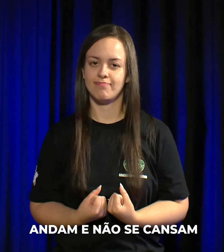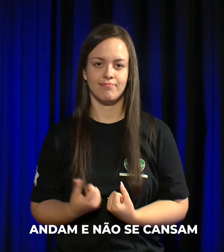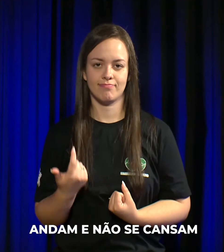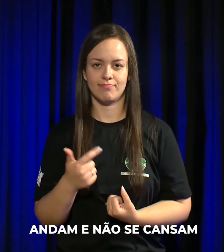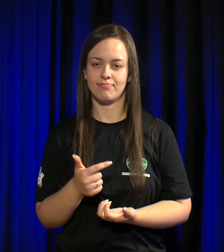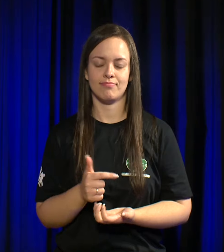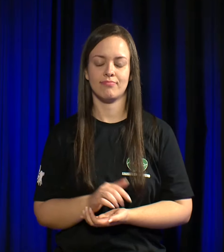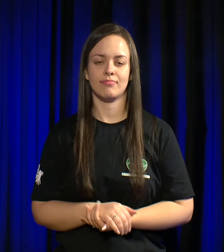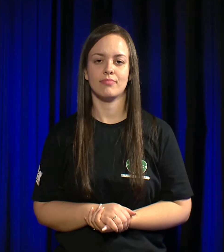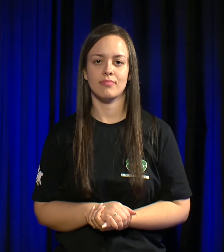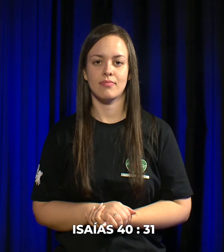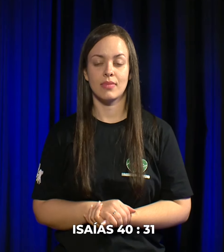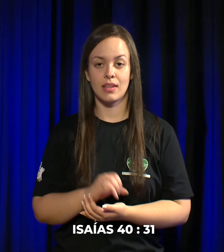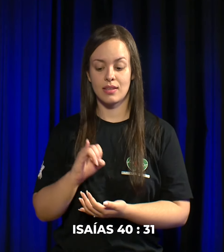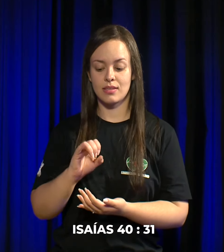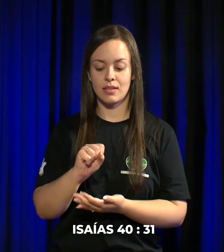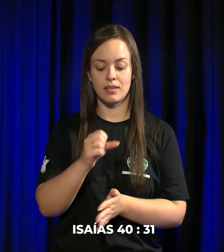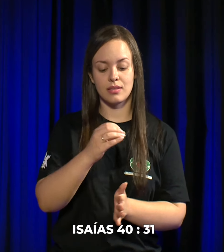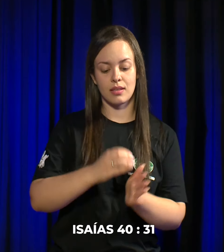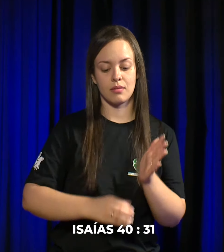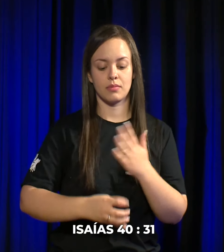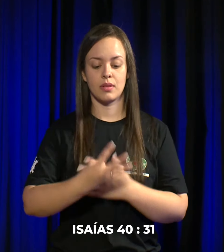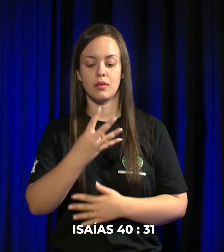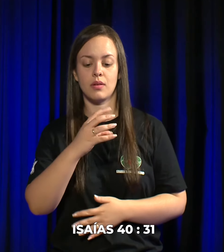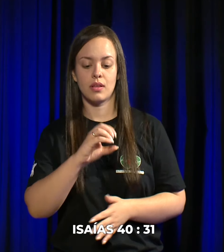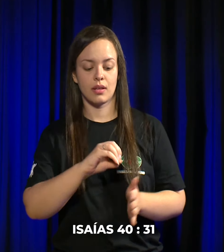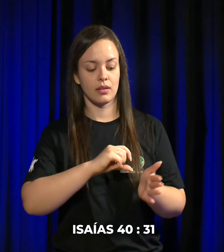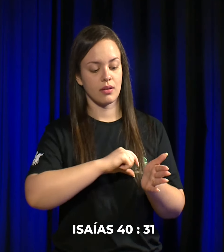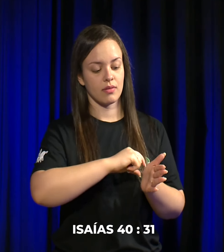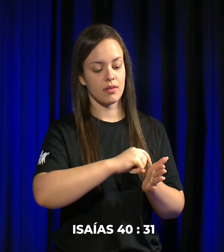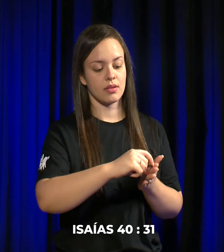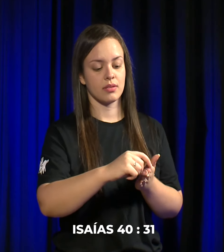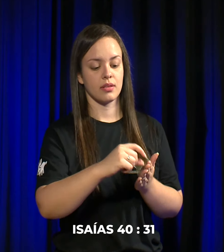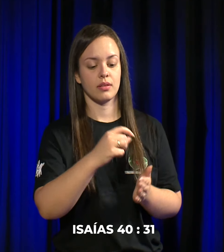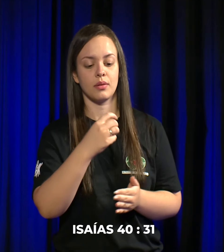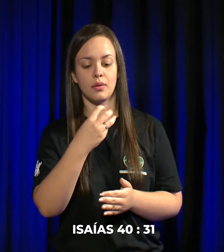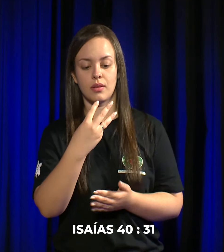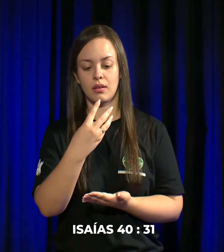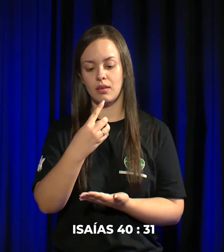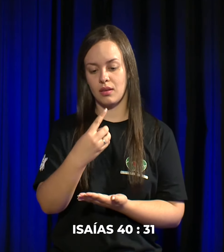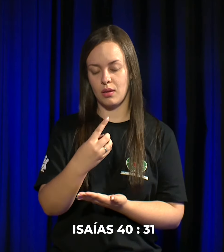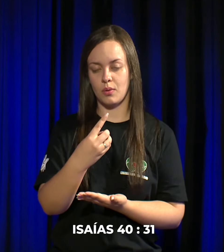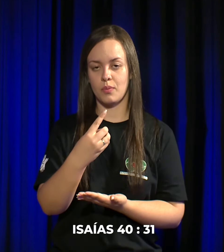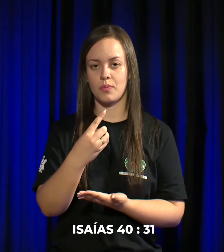cansam. Isaías, capítulo 40, versículo 31.